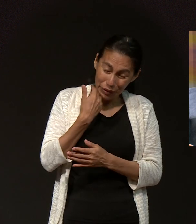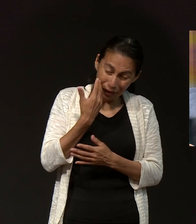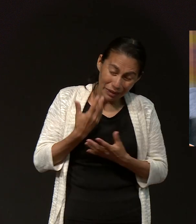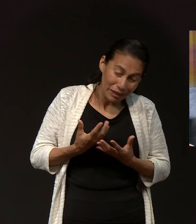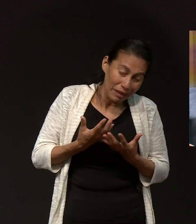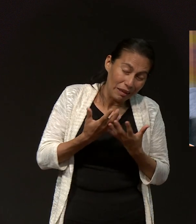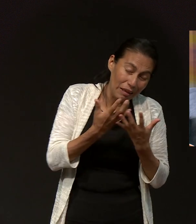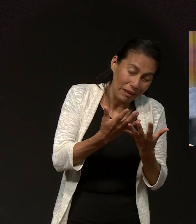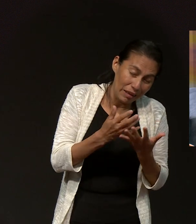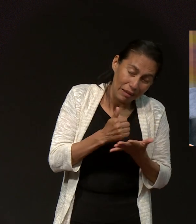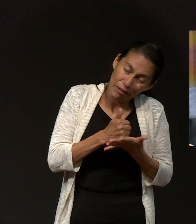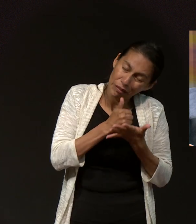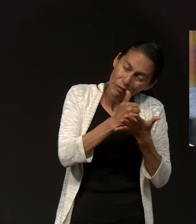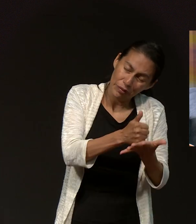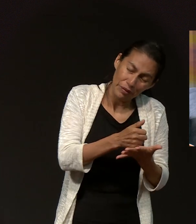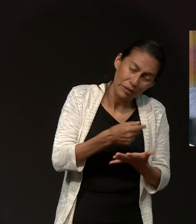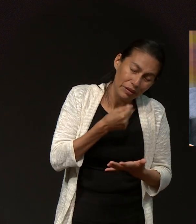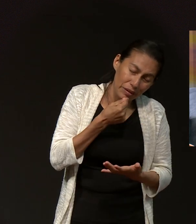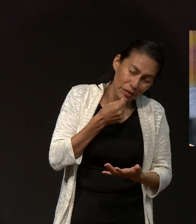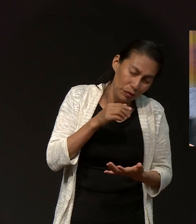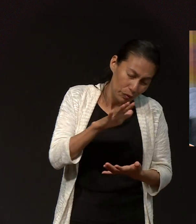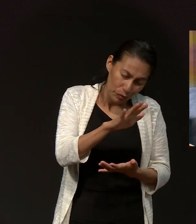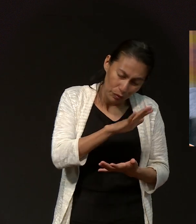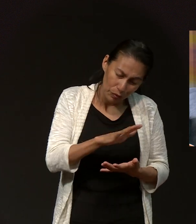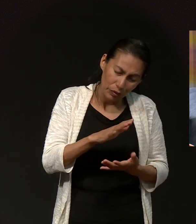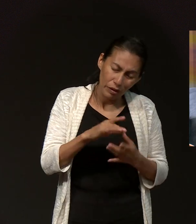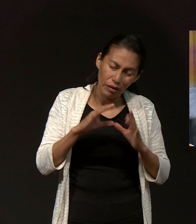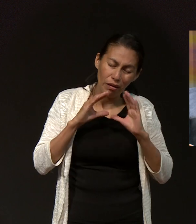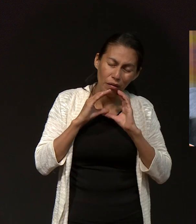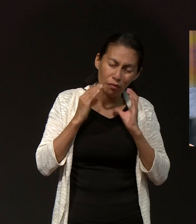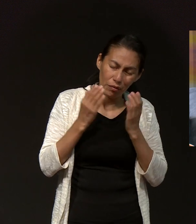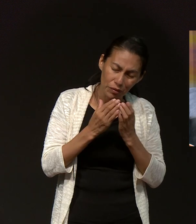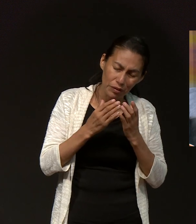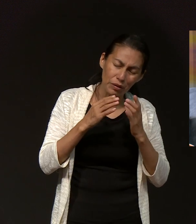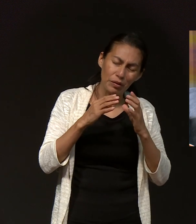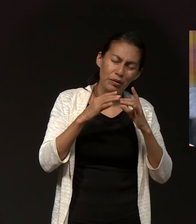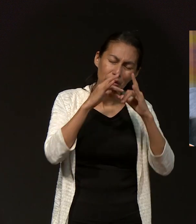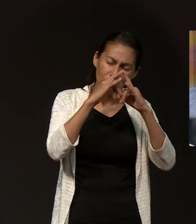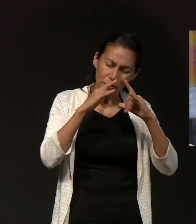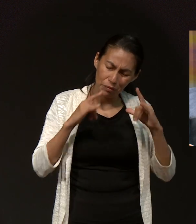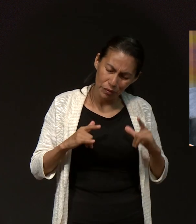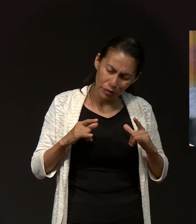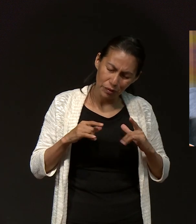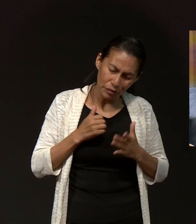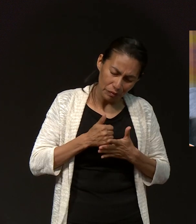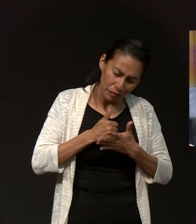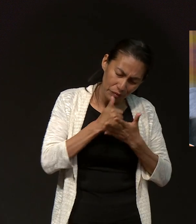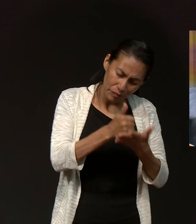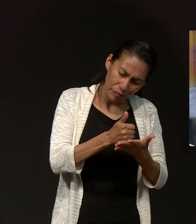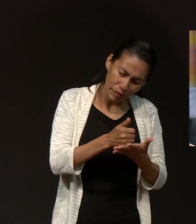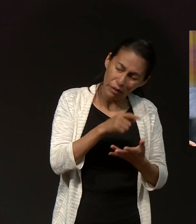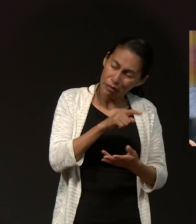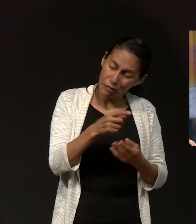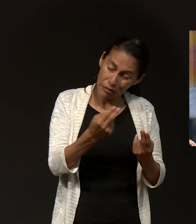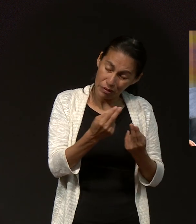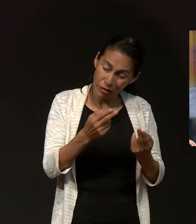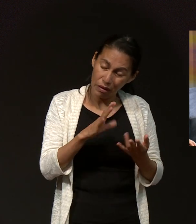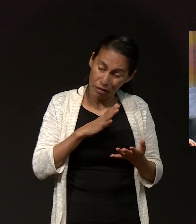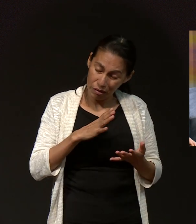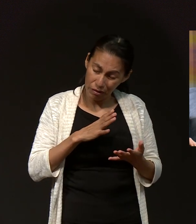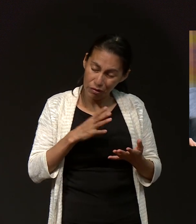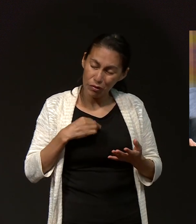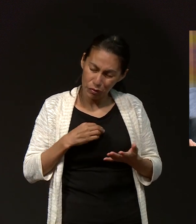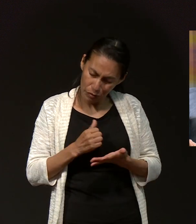sabes que deseo ir a ayudar a los niños al campamento, las necesidades que tiene la